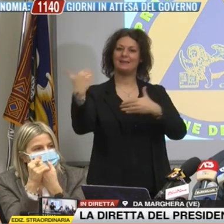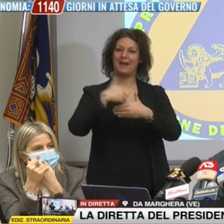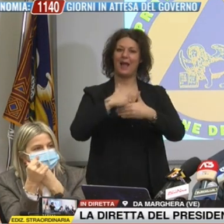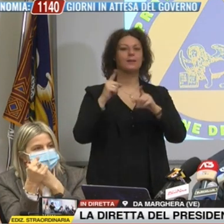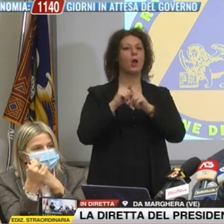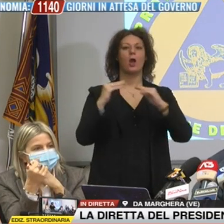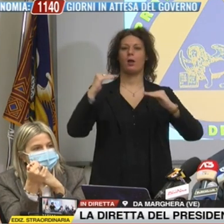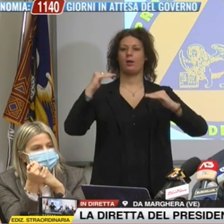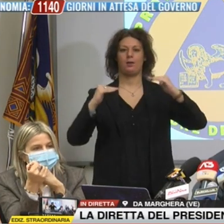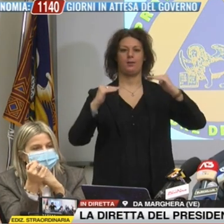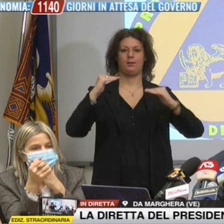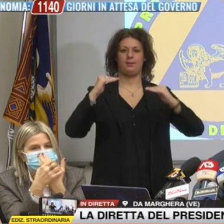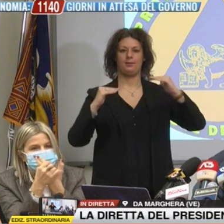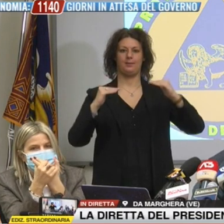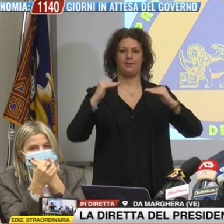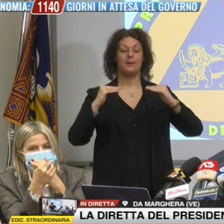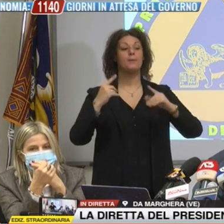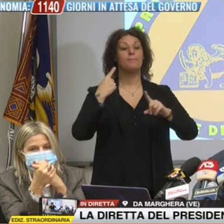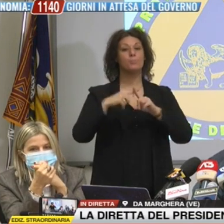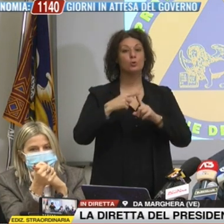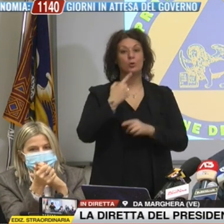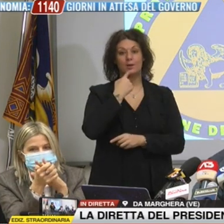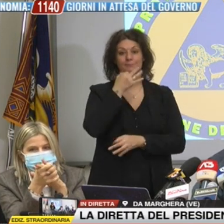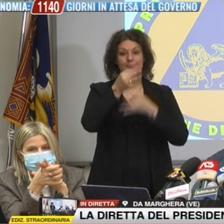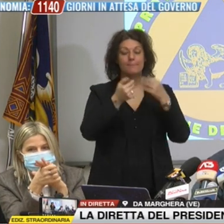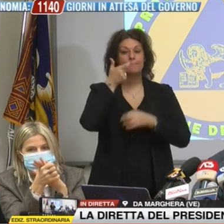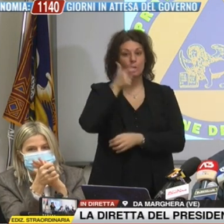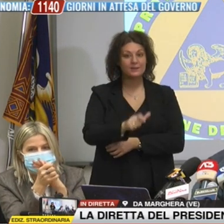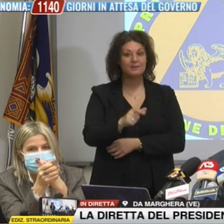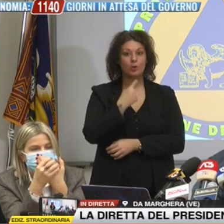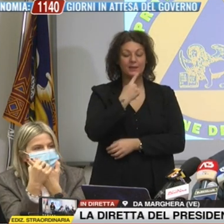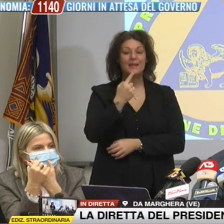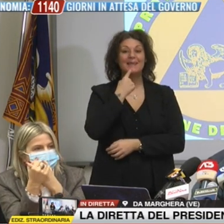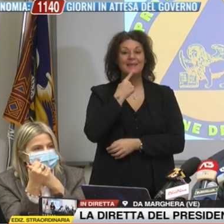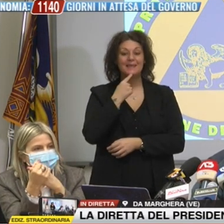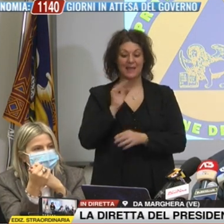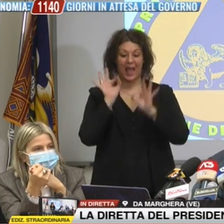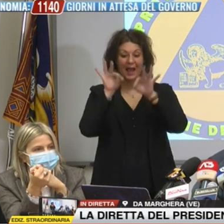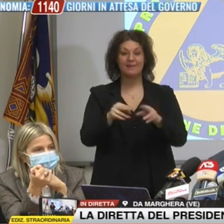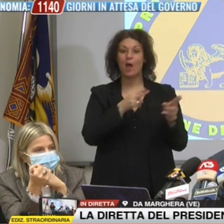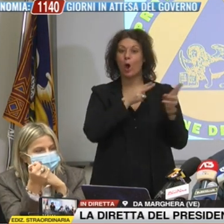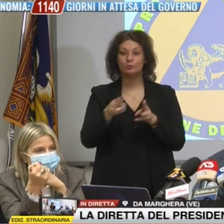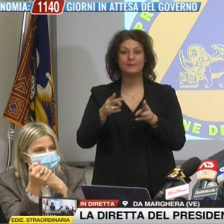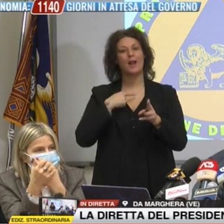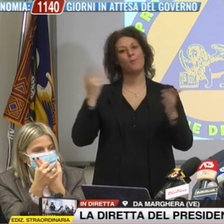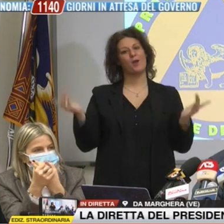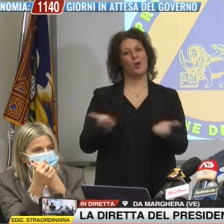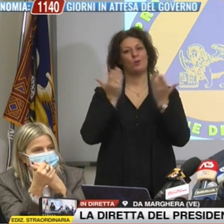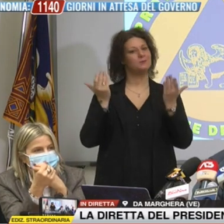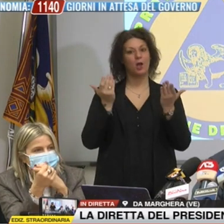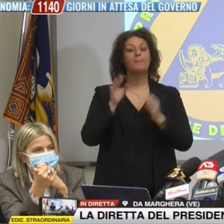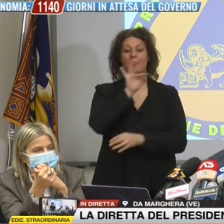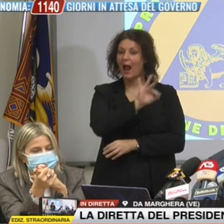in ospedale non è andare a fare una passeggiata, chiaro, di questi che entrano alcuni non escono vivi dall'ospedale, volendo proprio usare parole